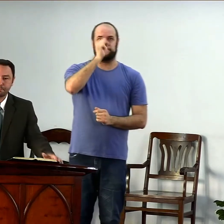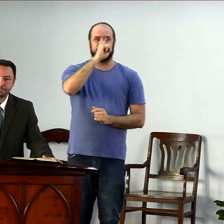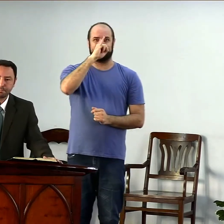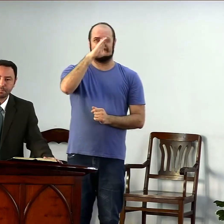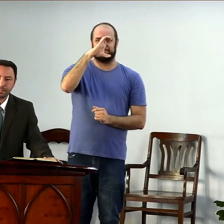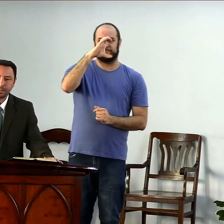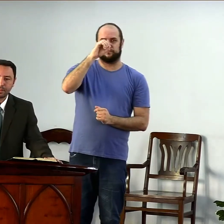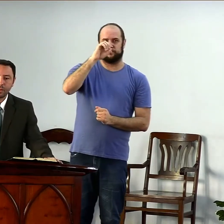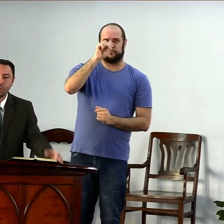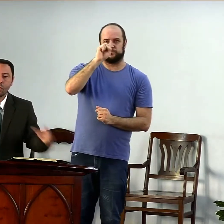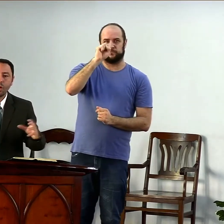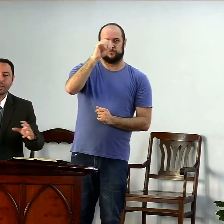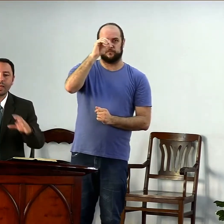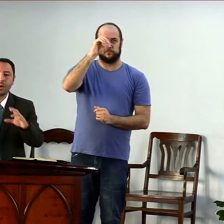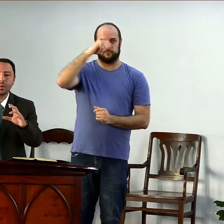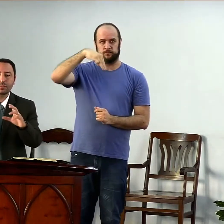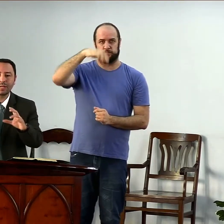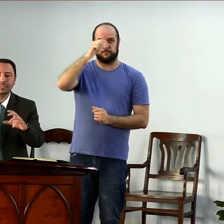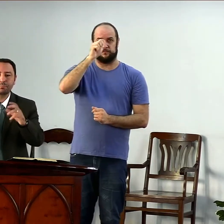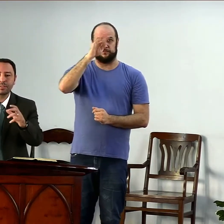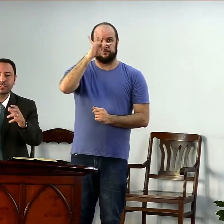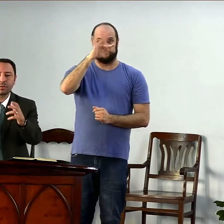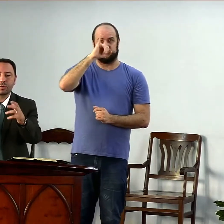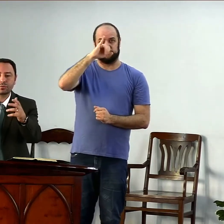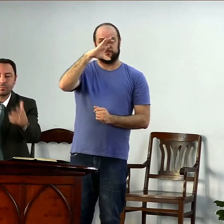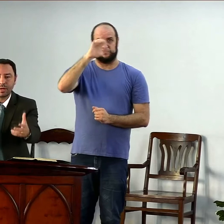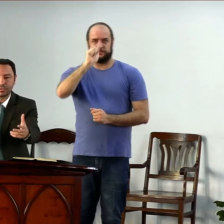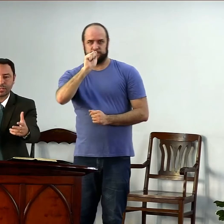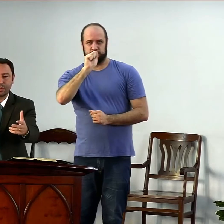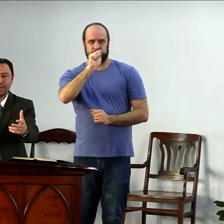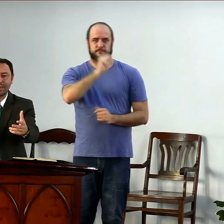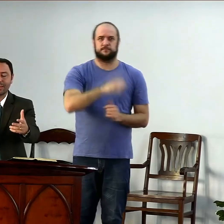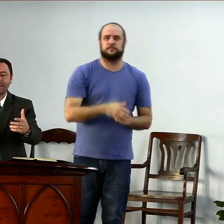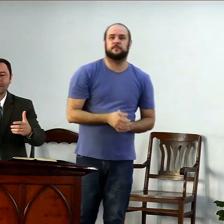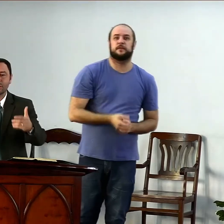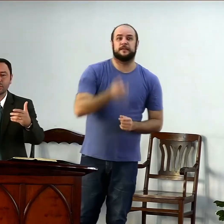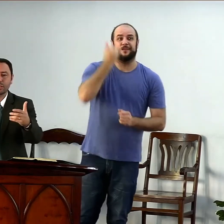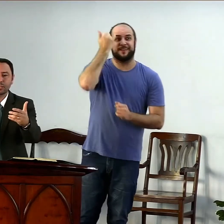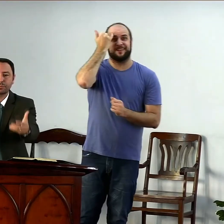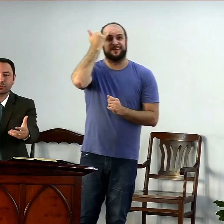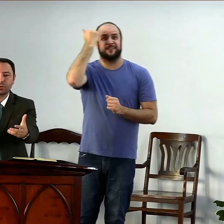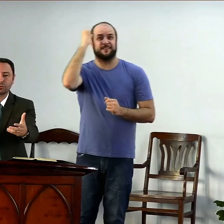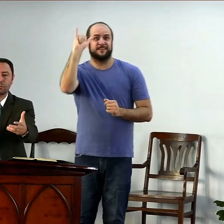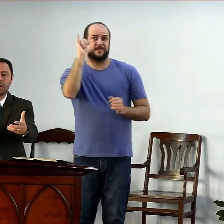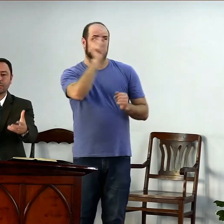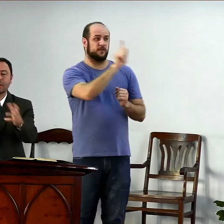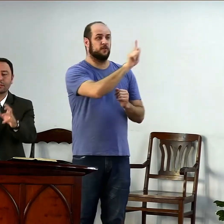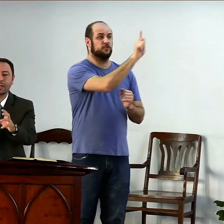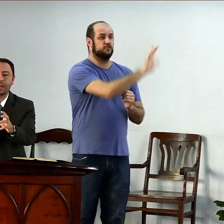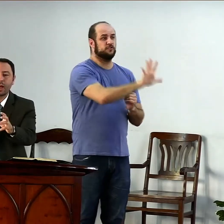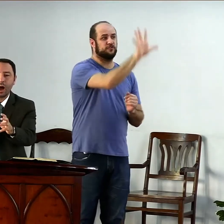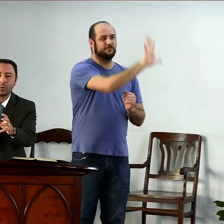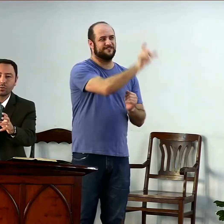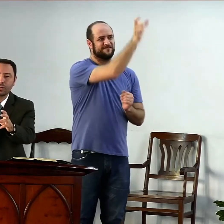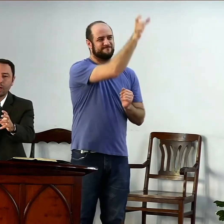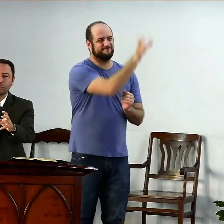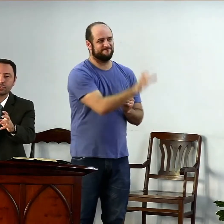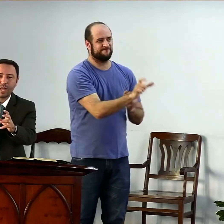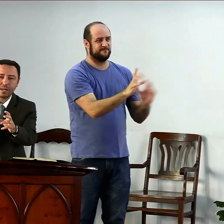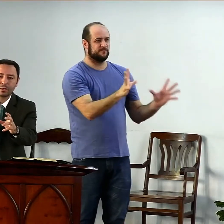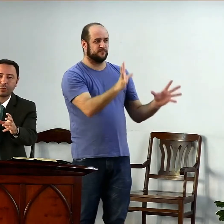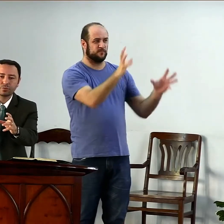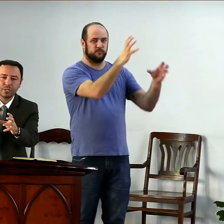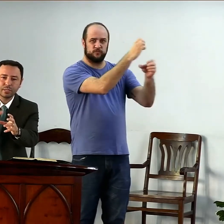homem. O homem é uma unidade psicossomática, e que nessa unidade psicossomática ele tem algo que